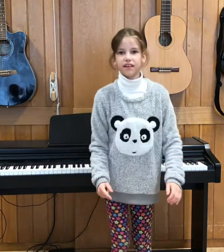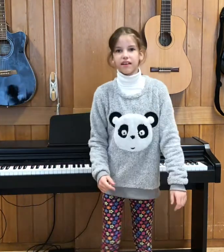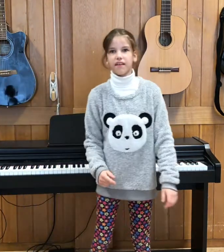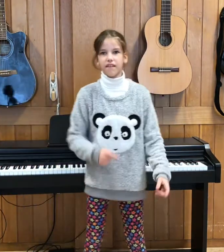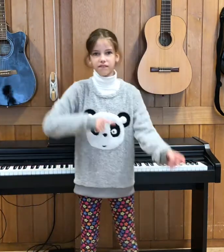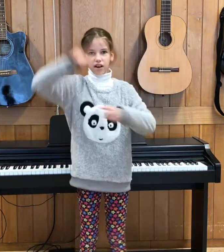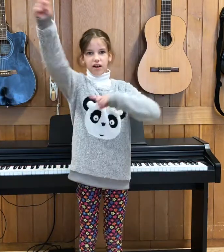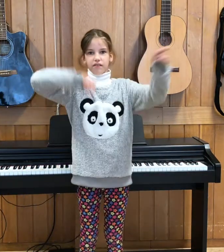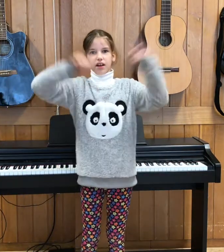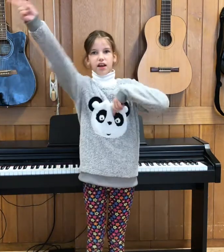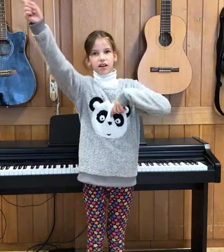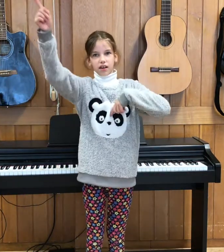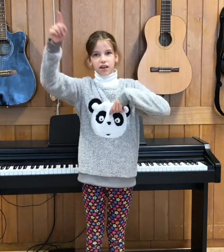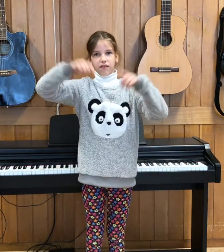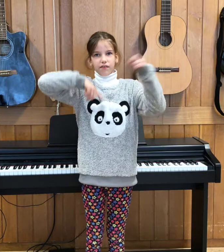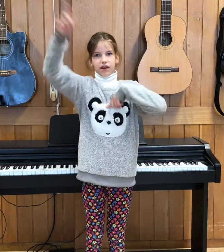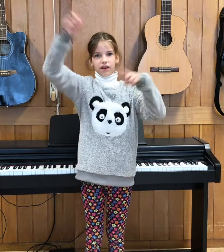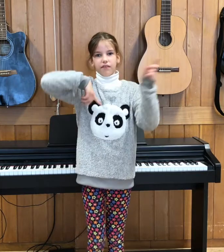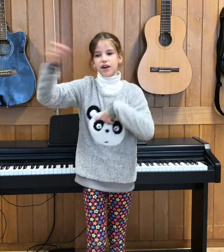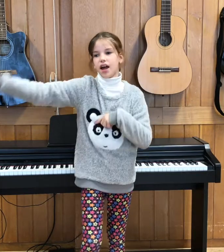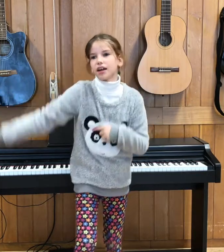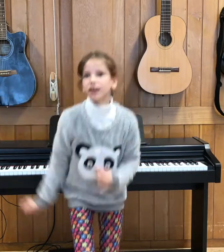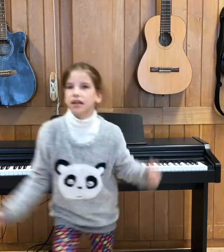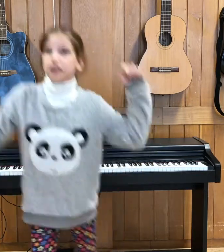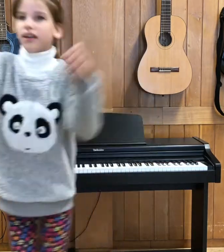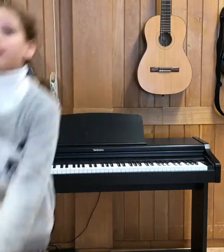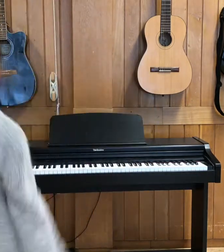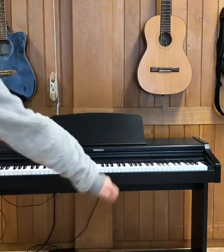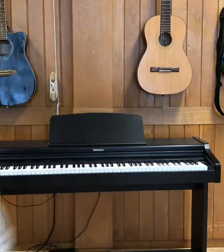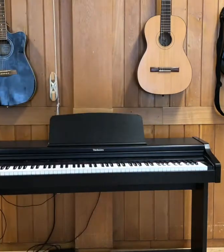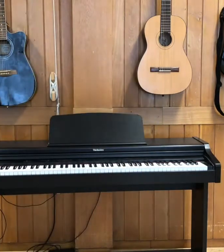Feuerwerk